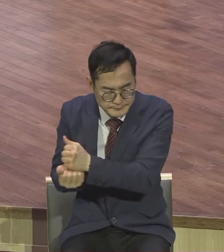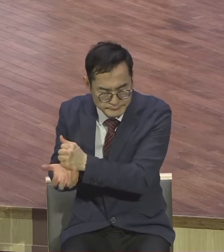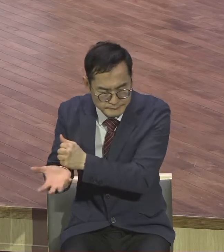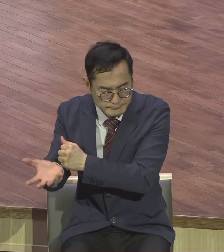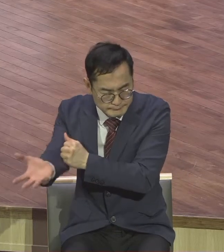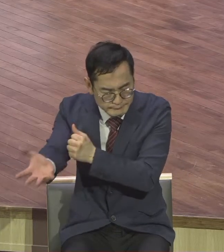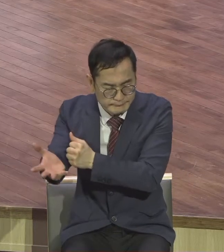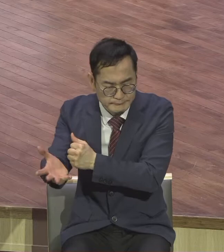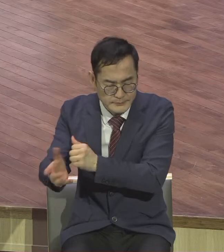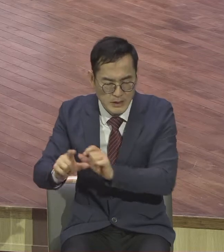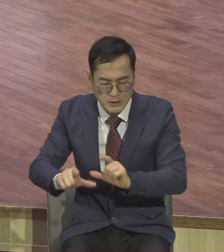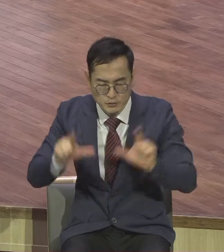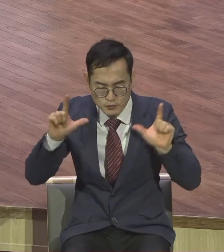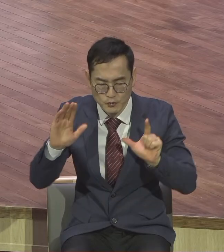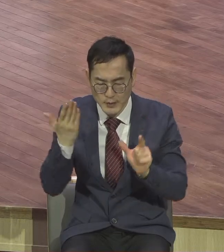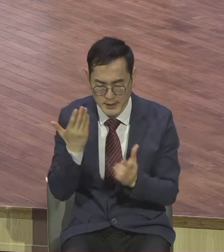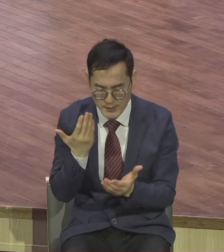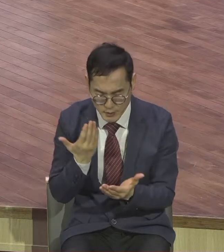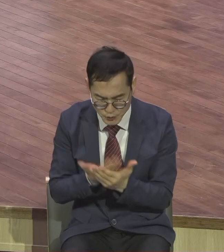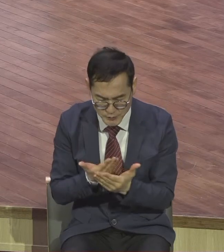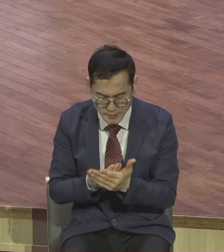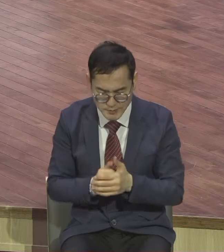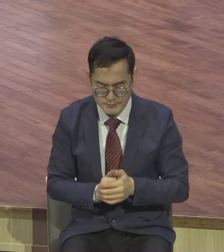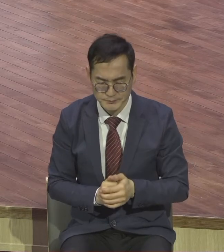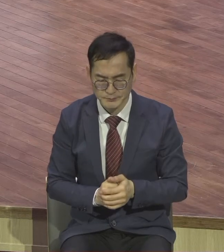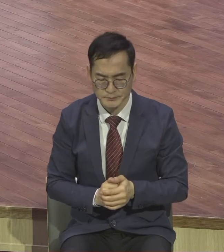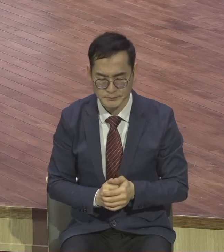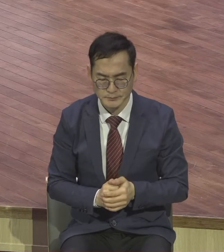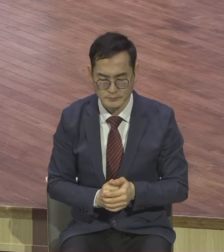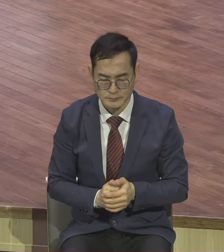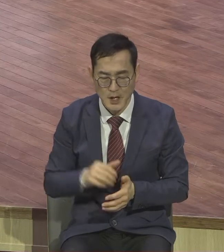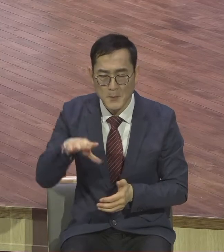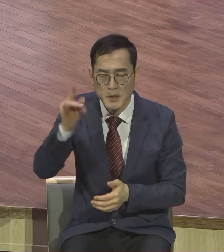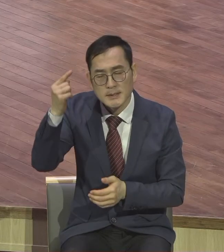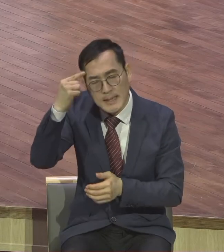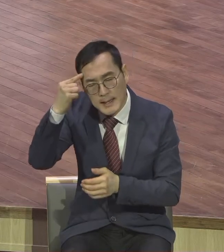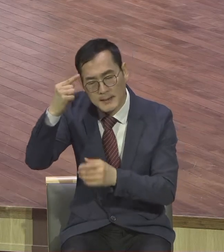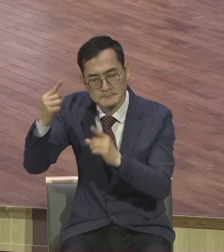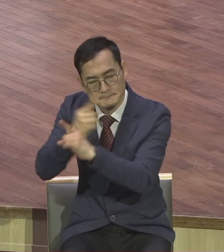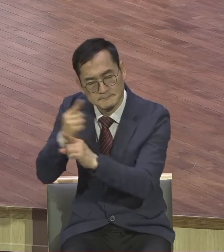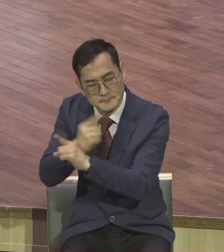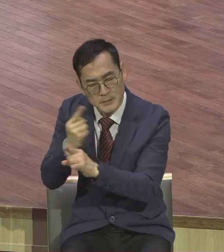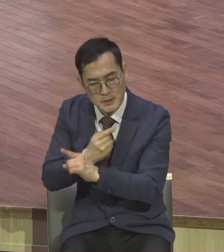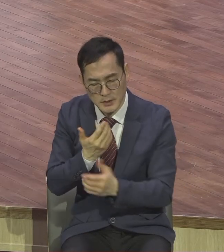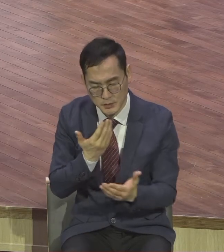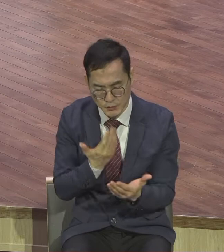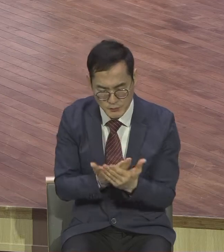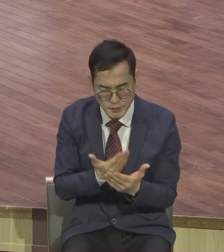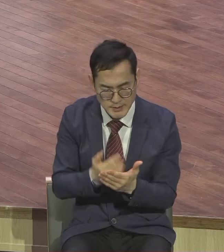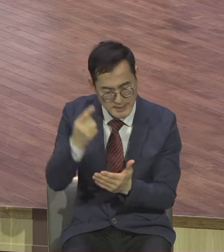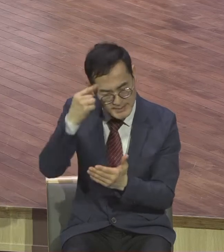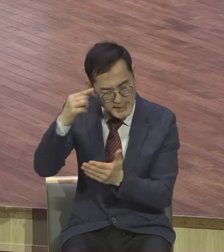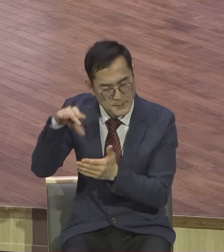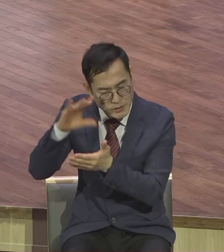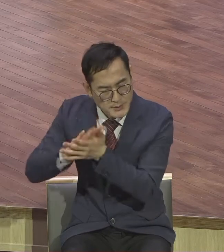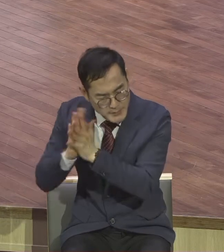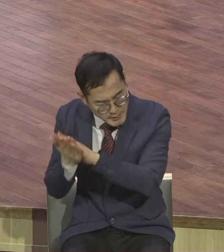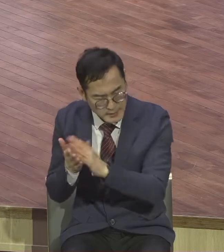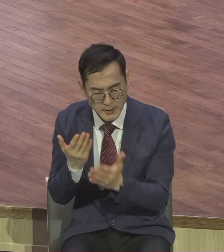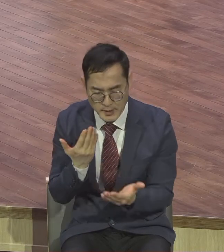주역들이 되게도와 주옵소서 먼저 생각을 치유하야 주옵소서 생각이 변화되게 하야